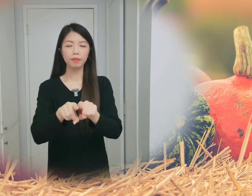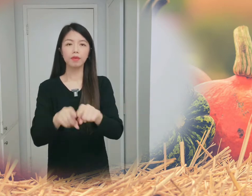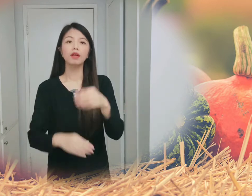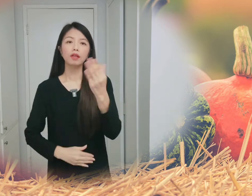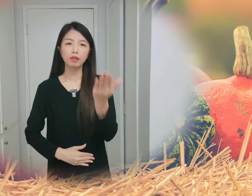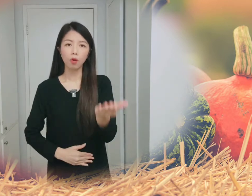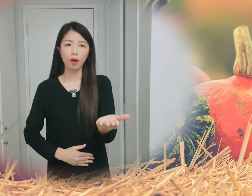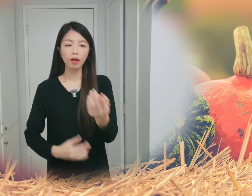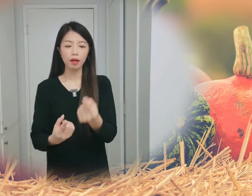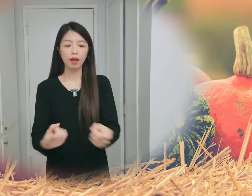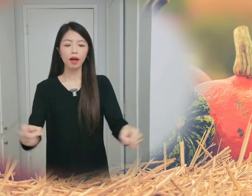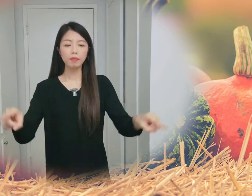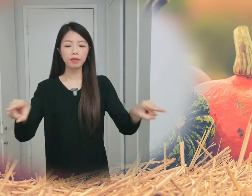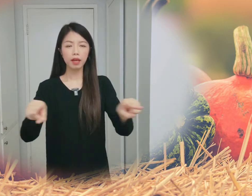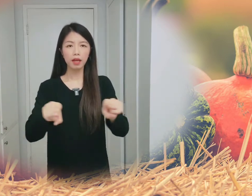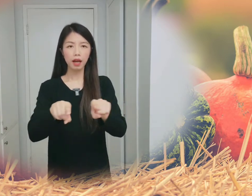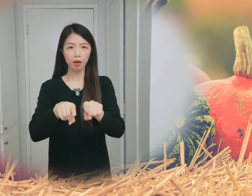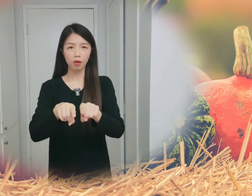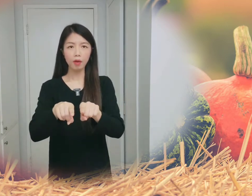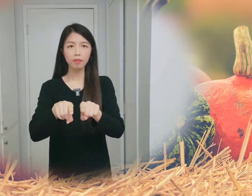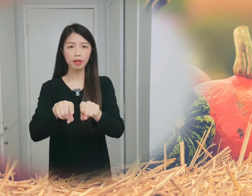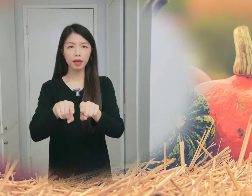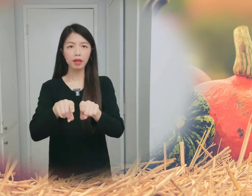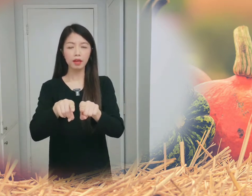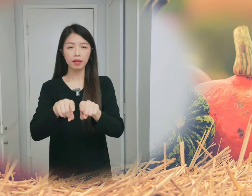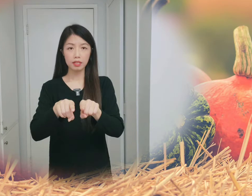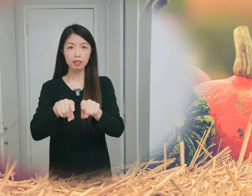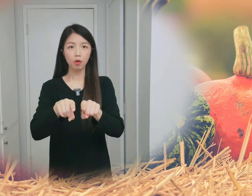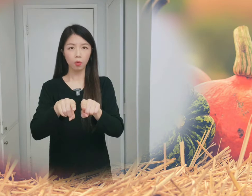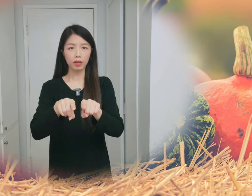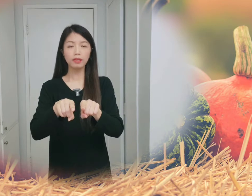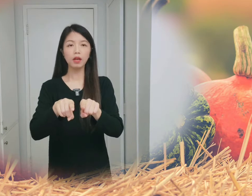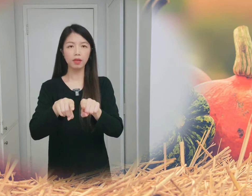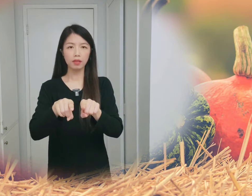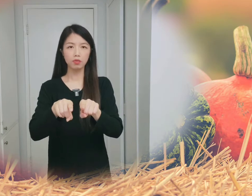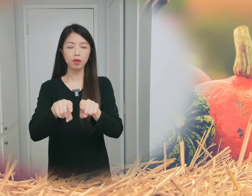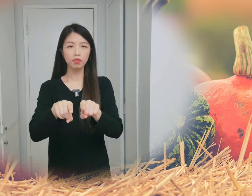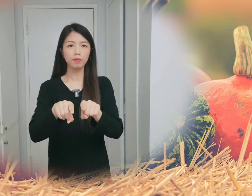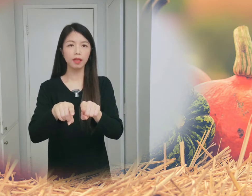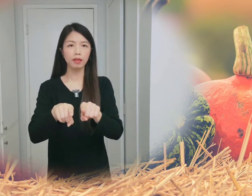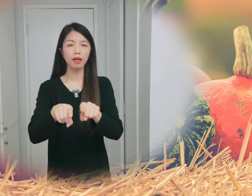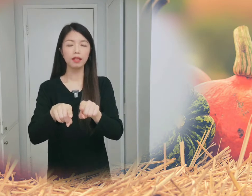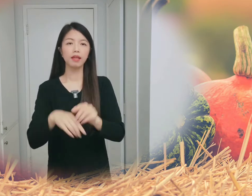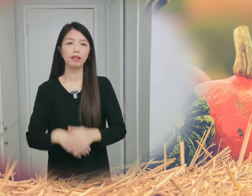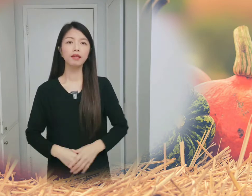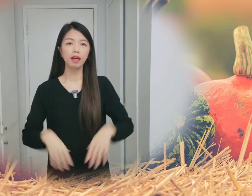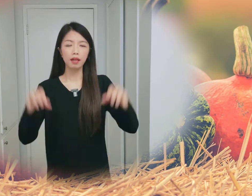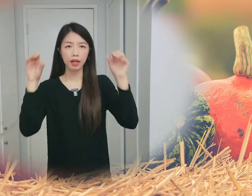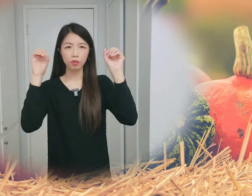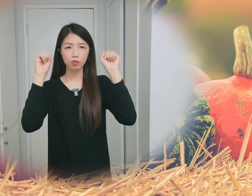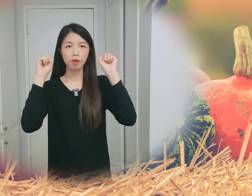함께 너와 함께하려, 함께 있으려고, 있다라고 한 뜻의 수어를 해주시면 되는데